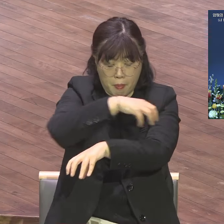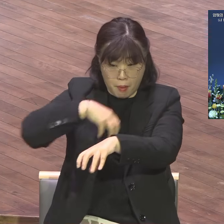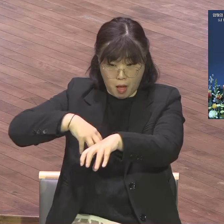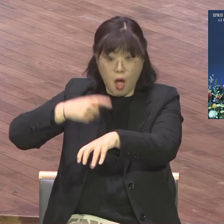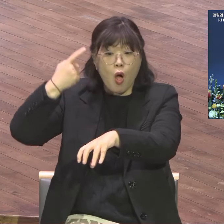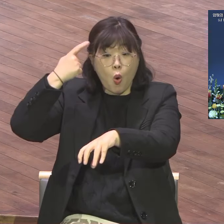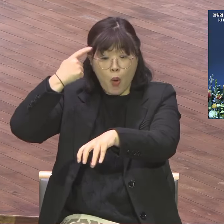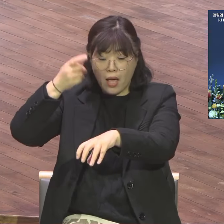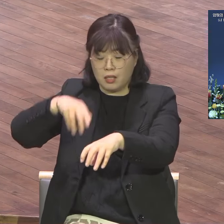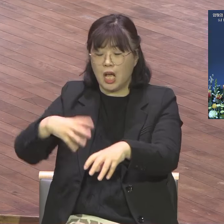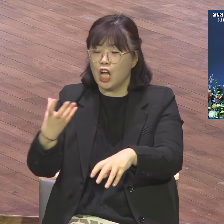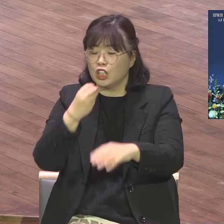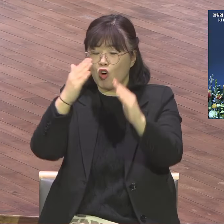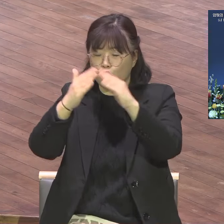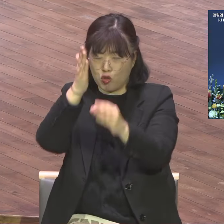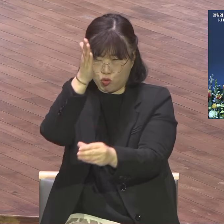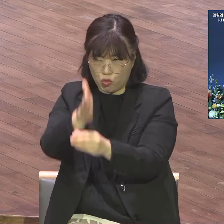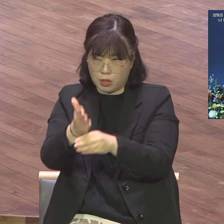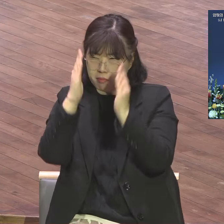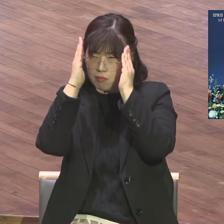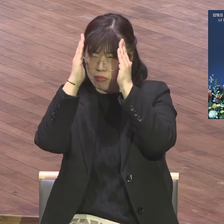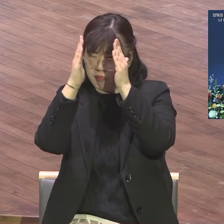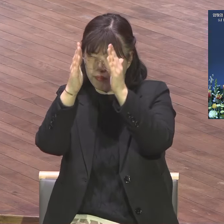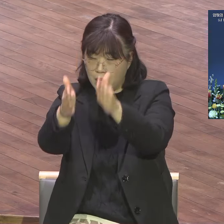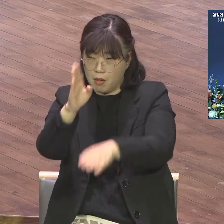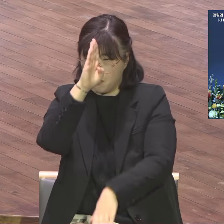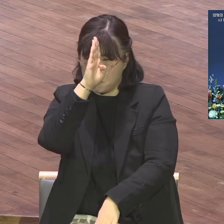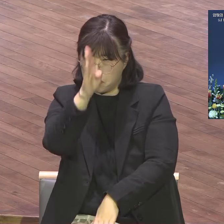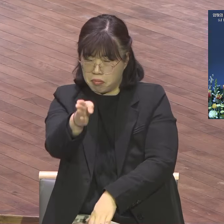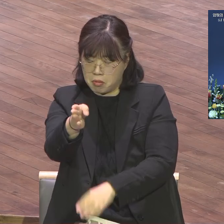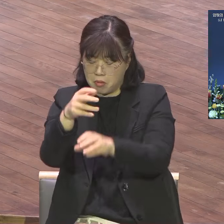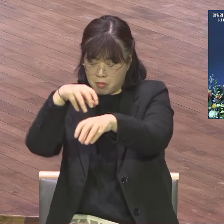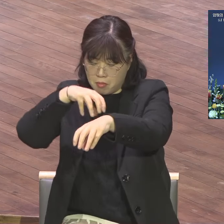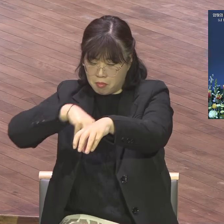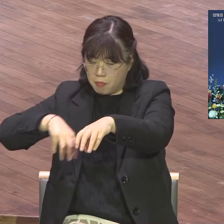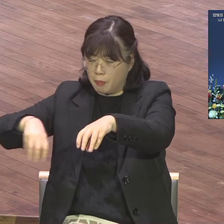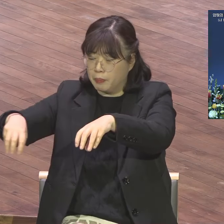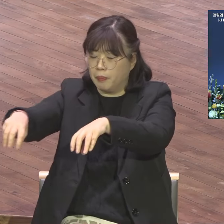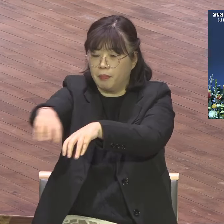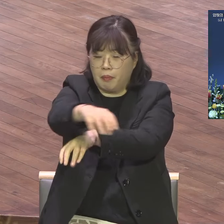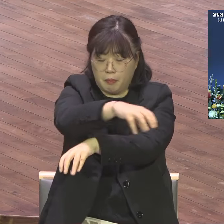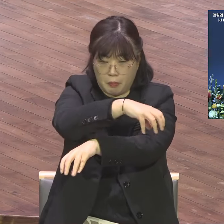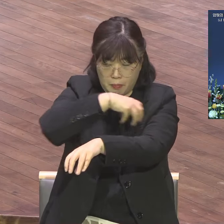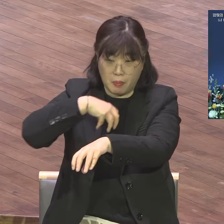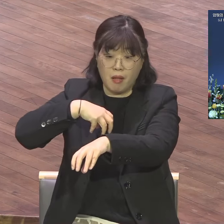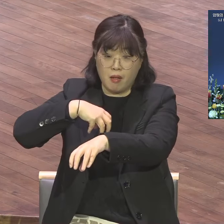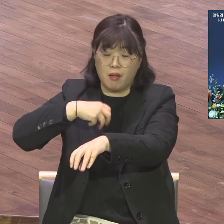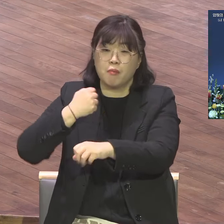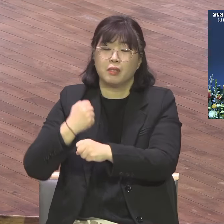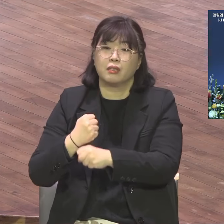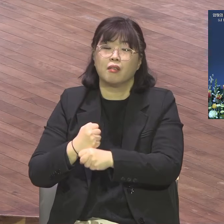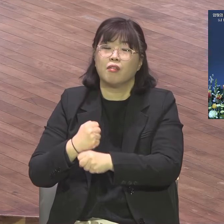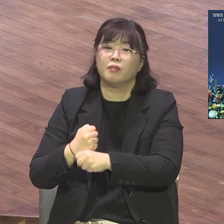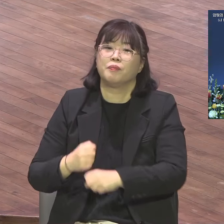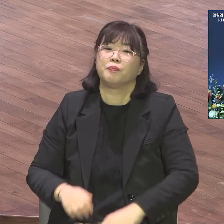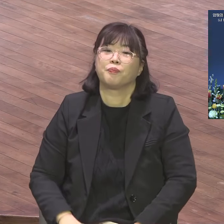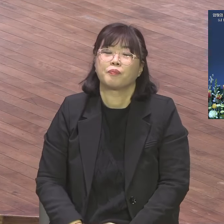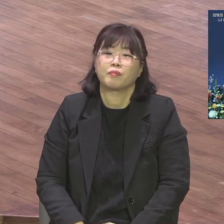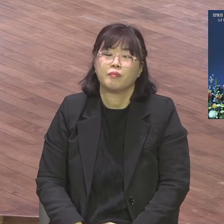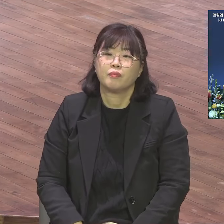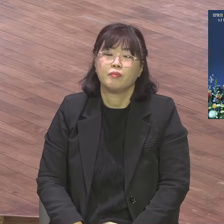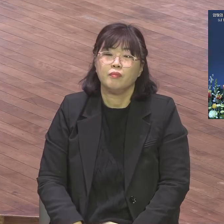성전 중심으로 뺑 둘러요. 늘 그렇게 성전 중심으로 살았습니다.